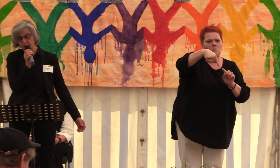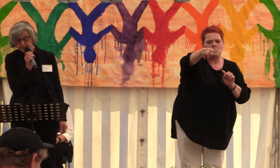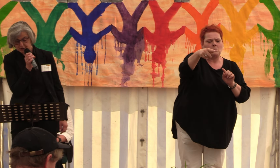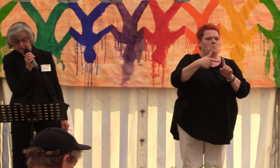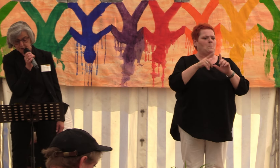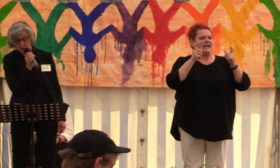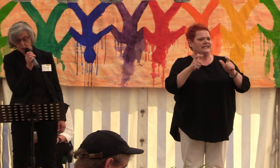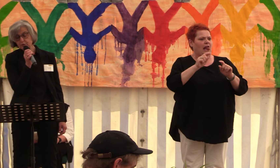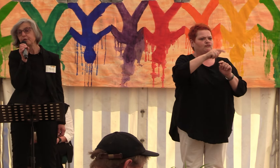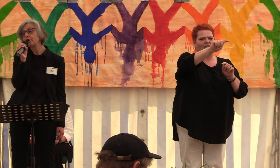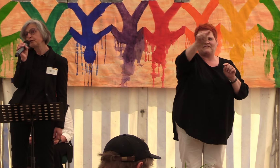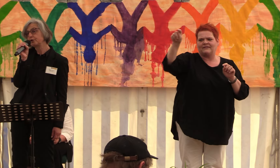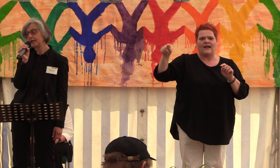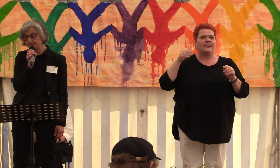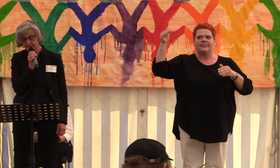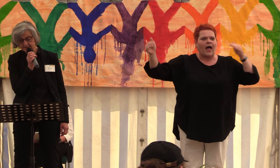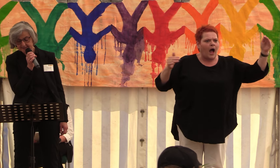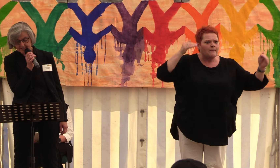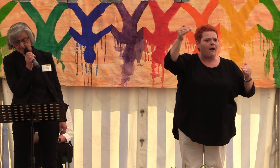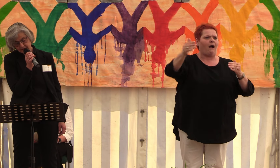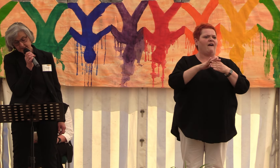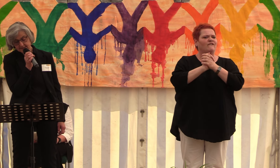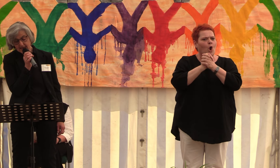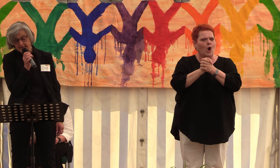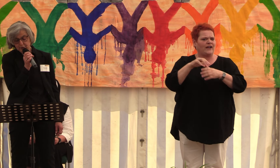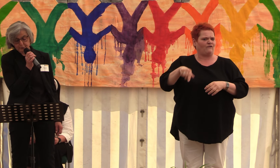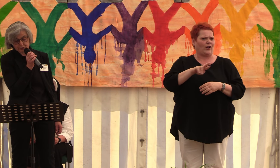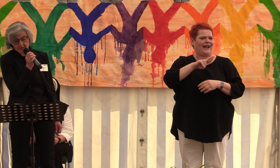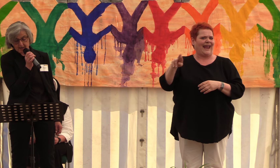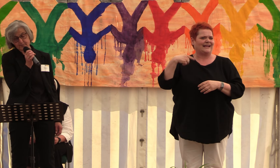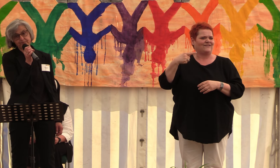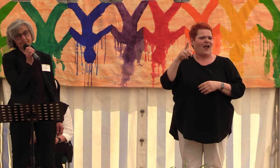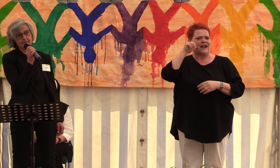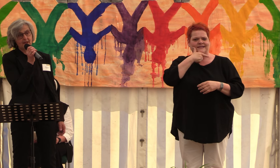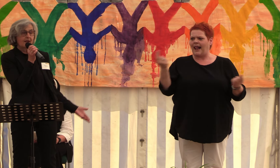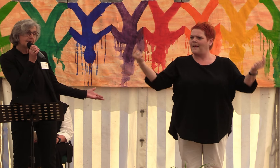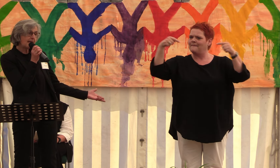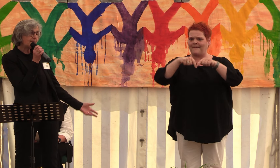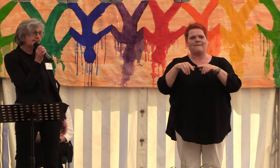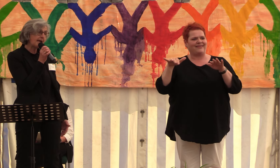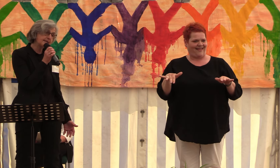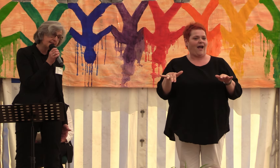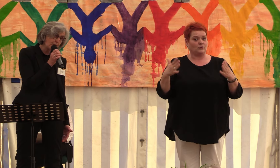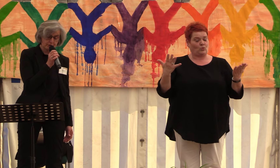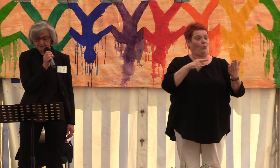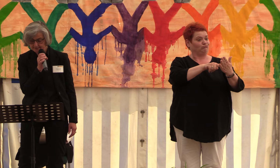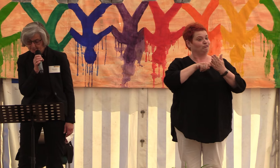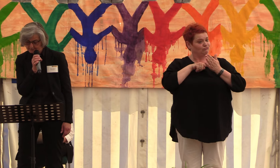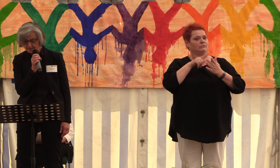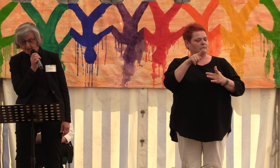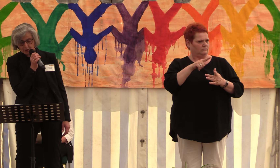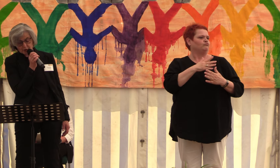aus der Nachbarschaft und Freunde von Regenswagner-Zell sich hier eingefunden haben. Denn damit zeigen Sie